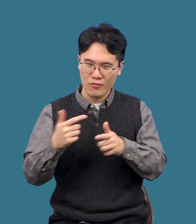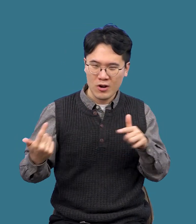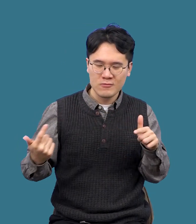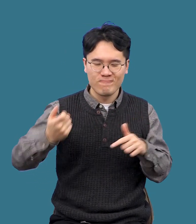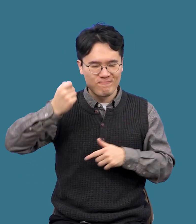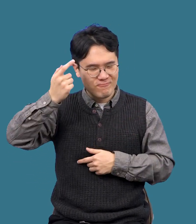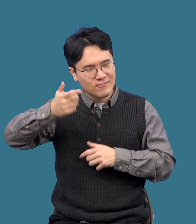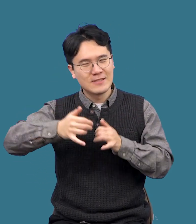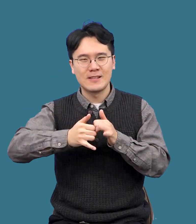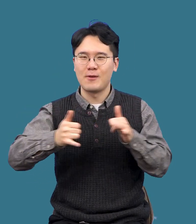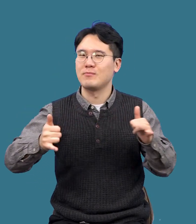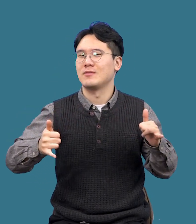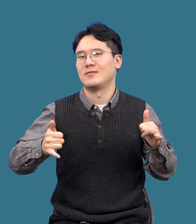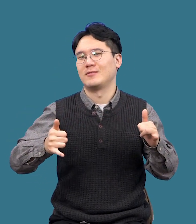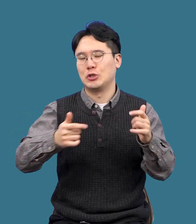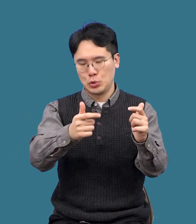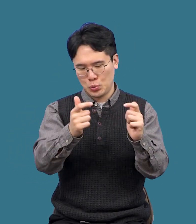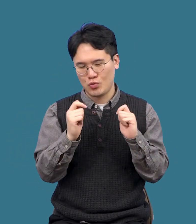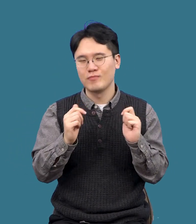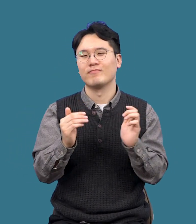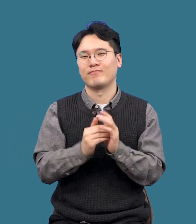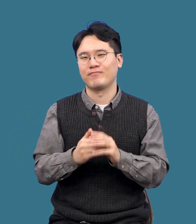배출됩니다.